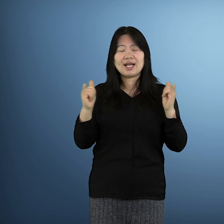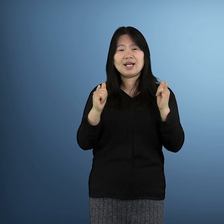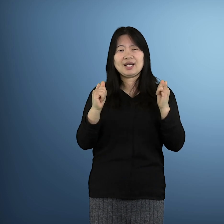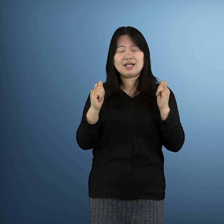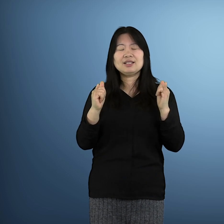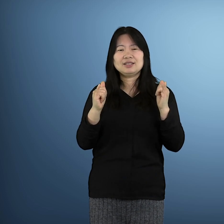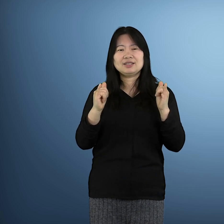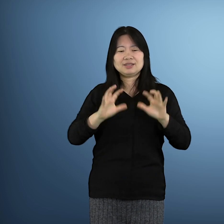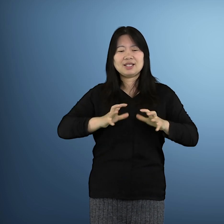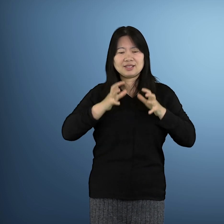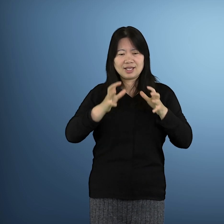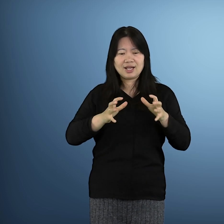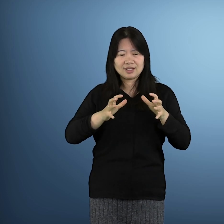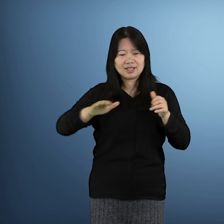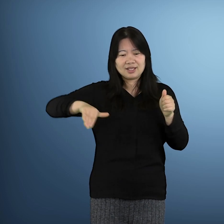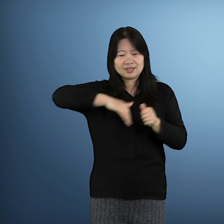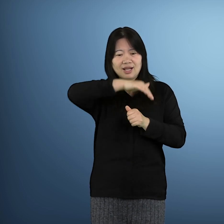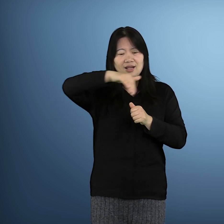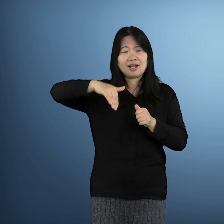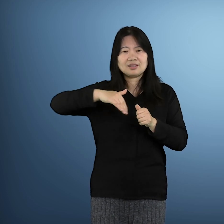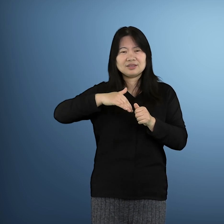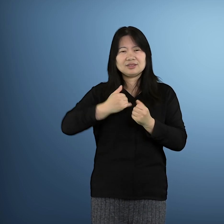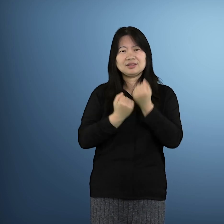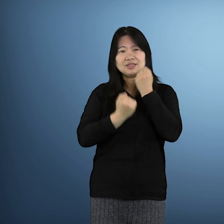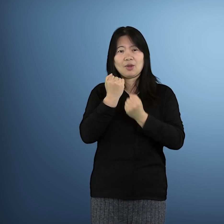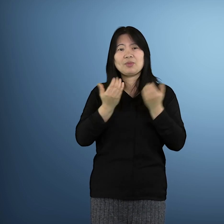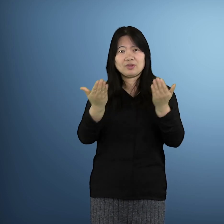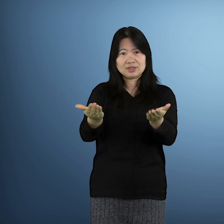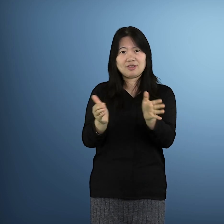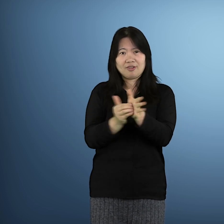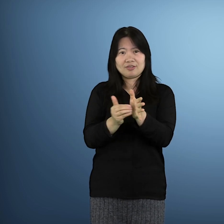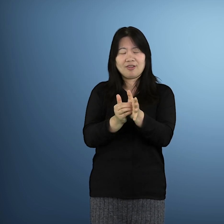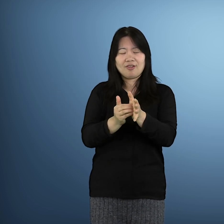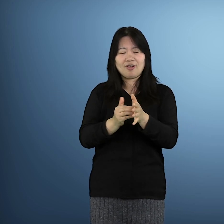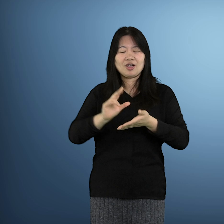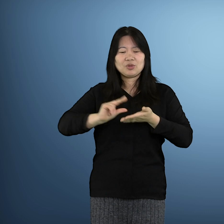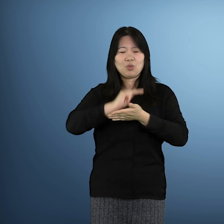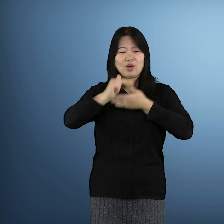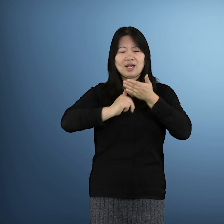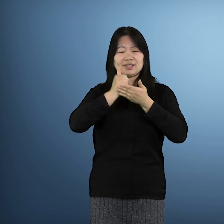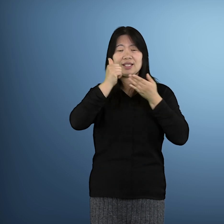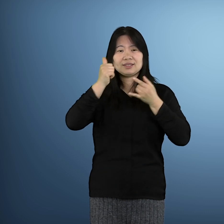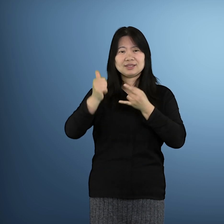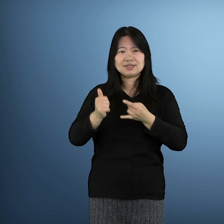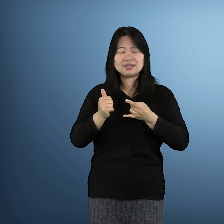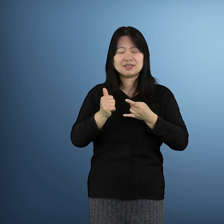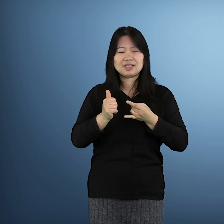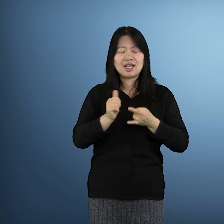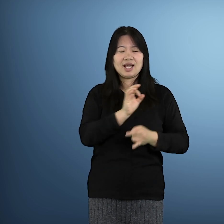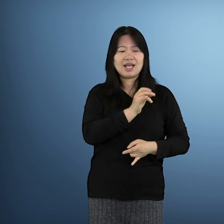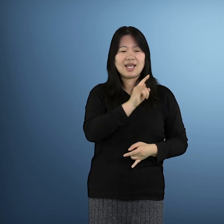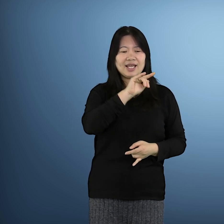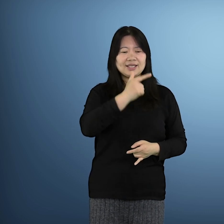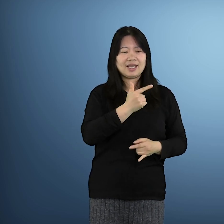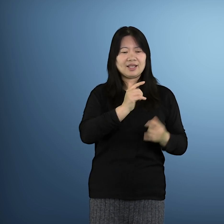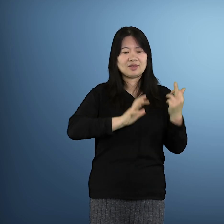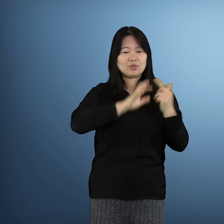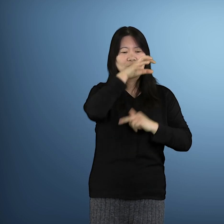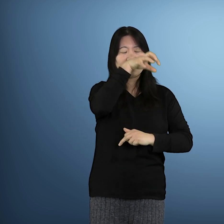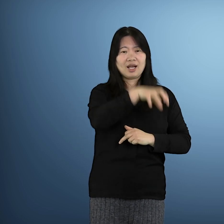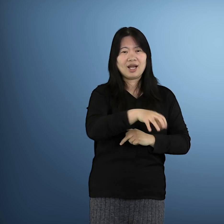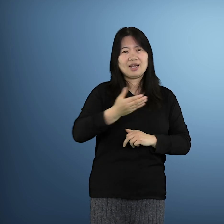인류의 상황을 지금 설명하는 거죠. 여호와 하나님이 에덴